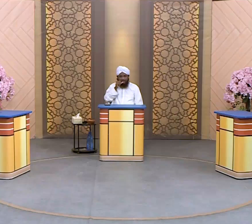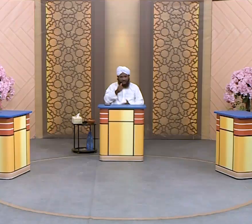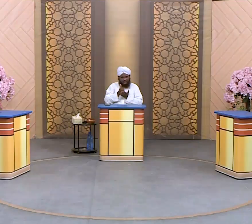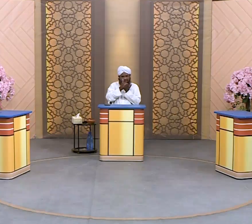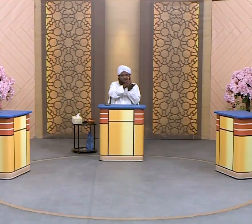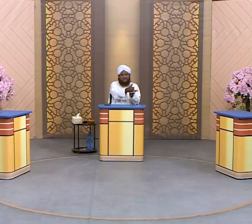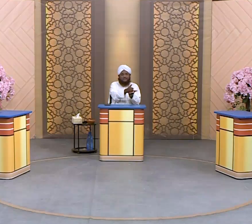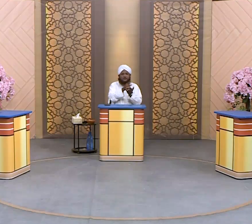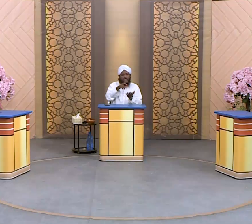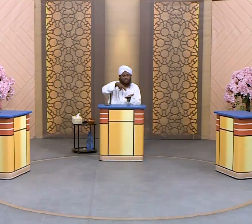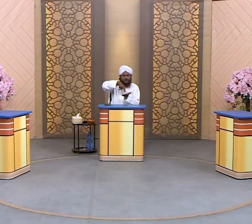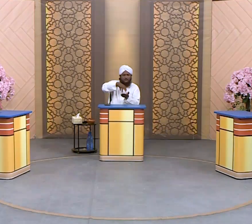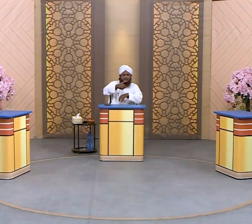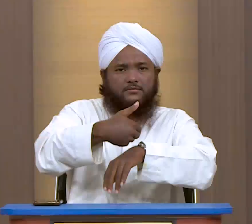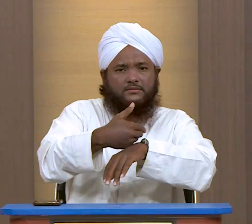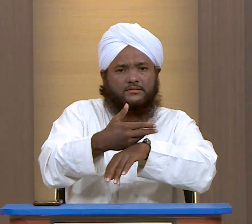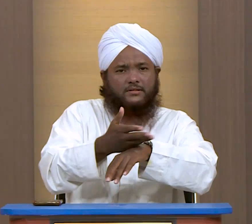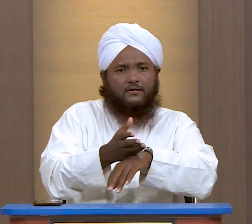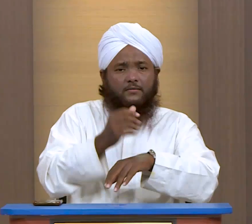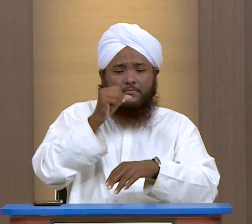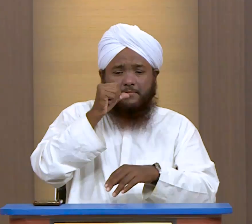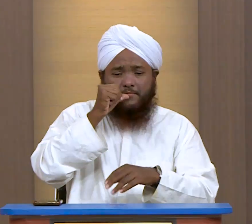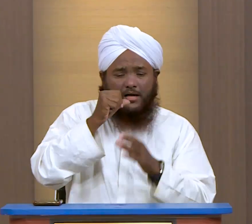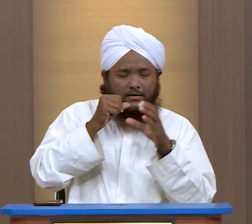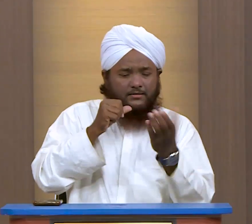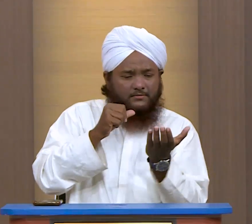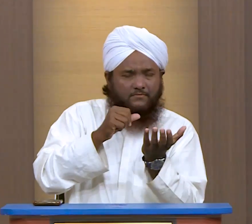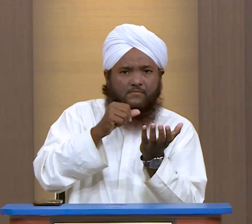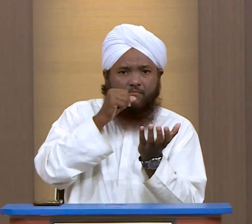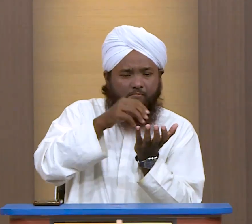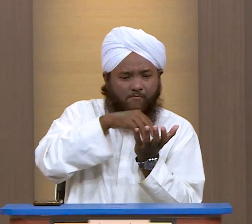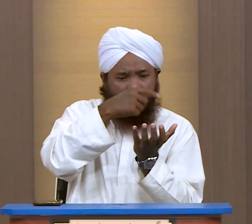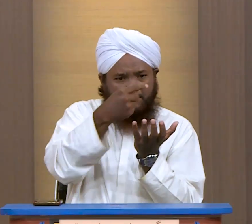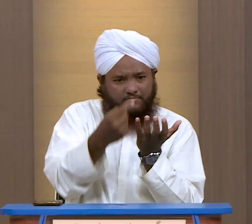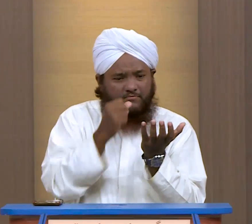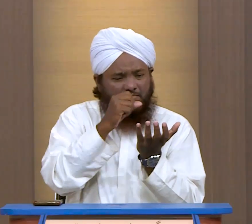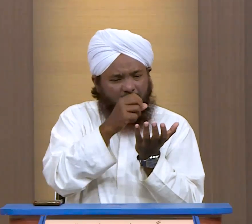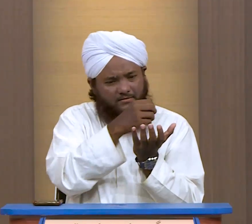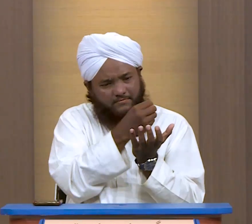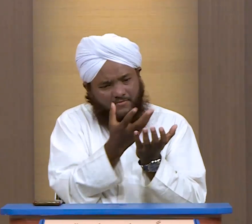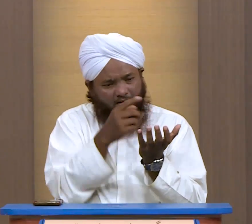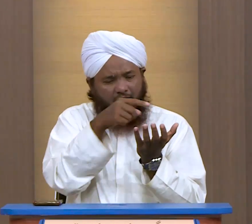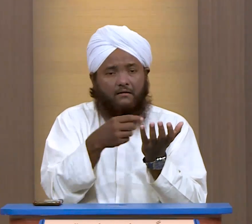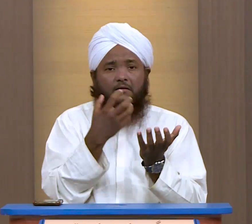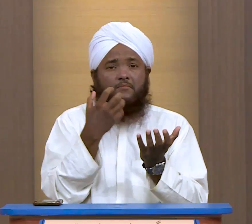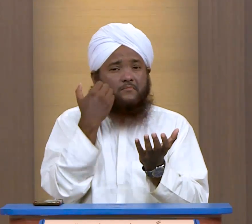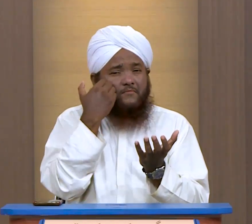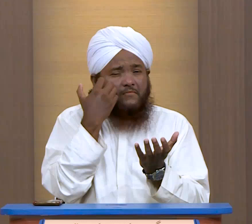کھڑے کافی دیر ہو چکی تھی اور برتن سے کچھ پانی بہہ کر میری انگلی پر جم کر برف بن گیا تھا۔